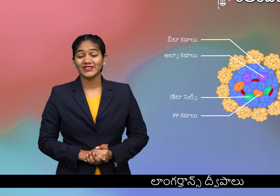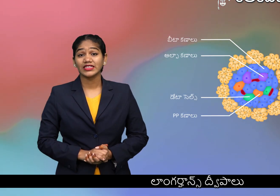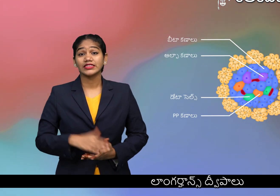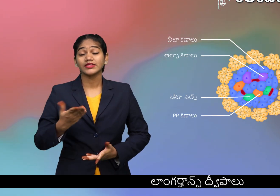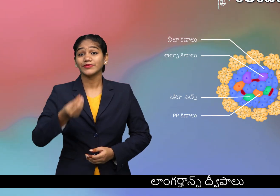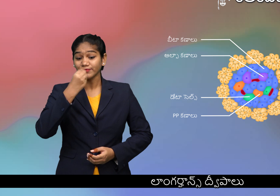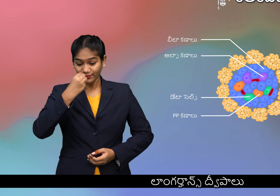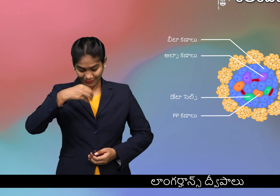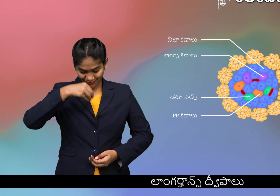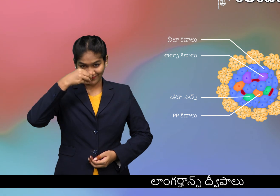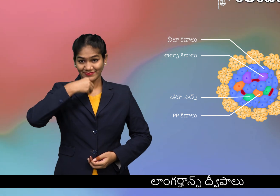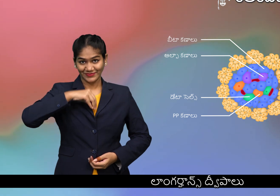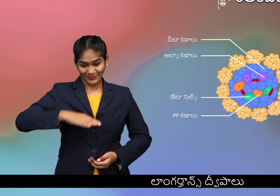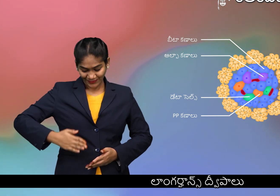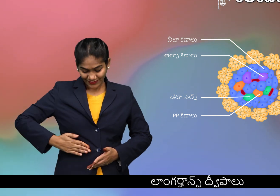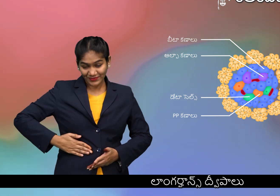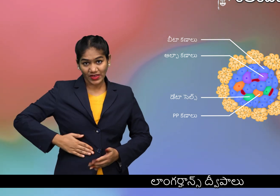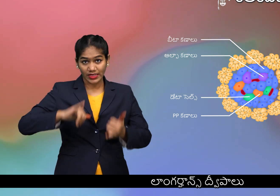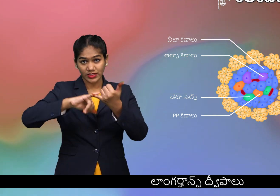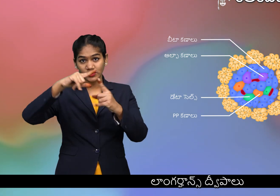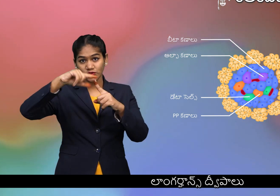లాంగర్హాన్స్ ద్వీపాలు,